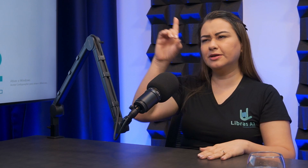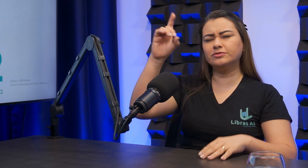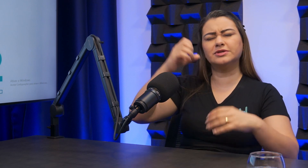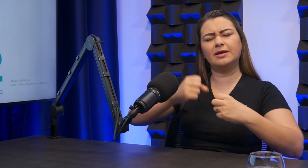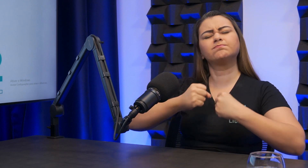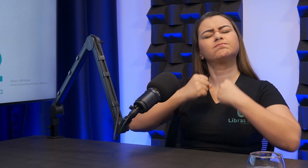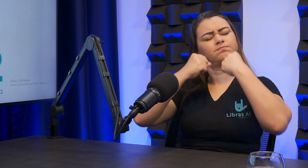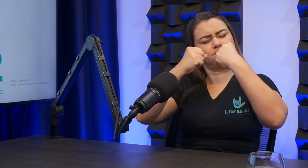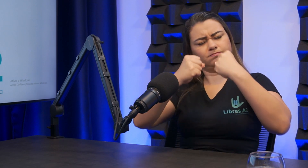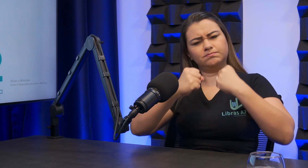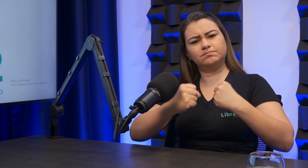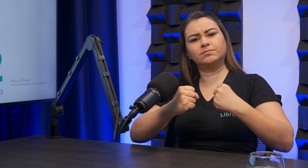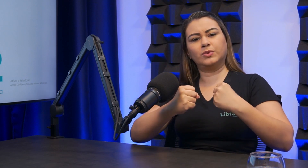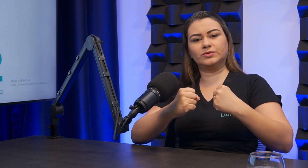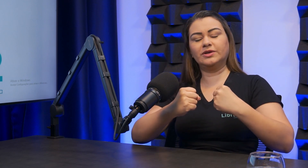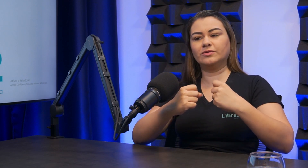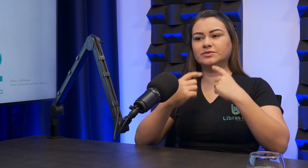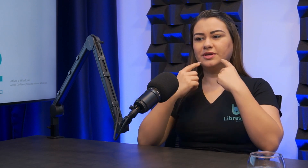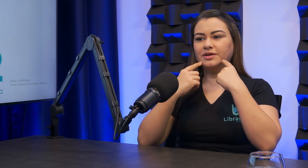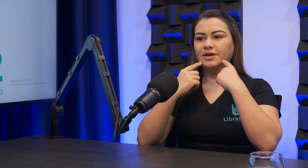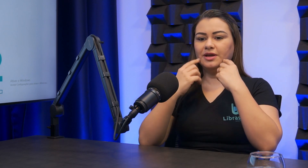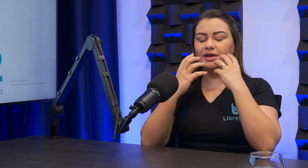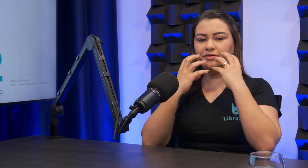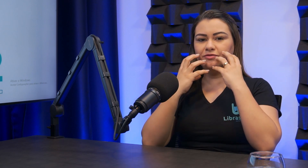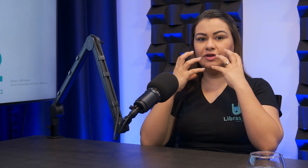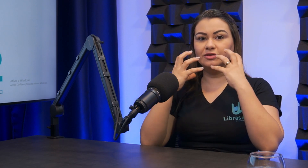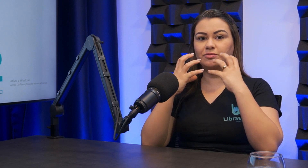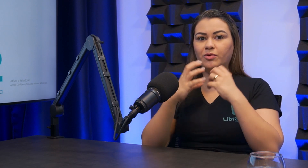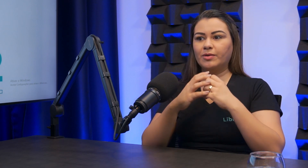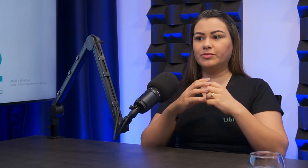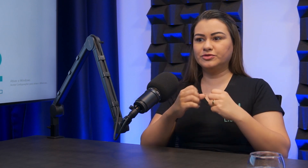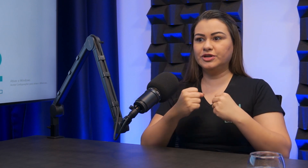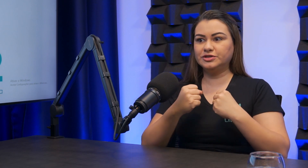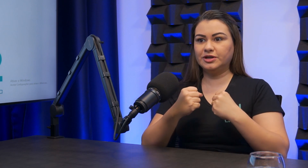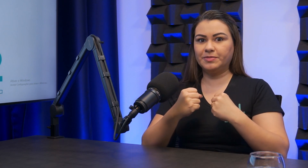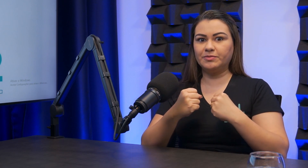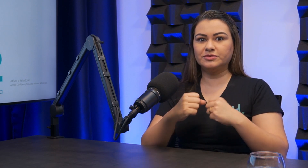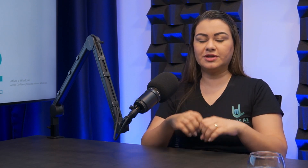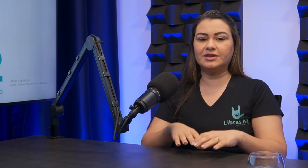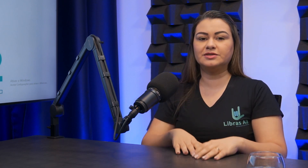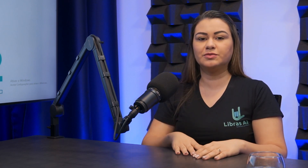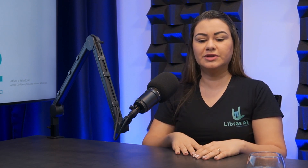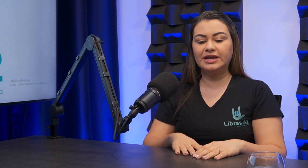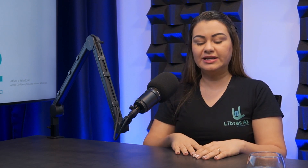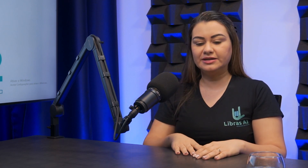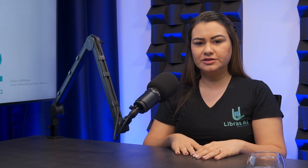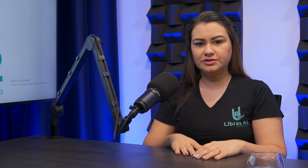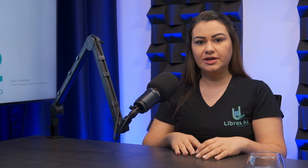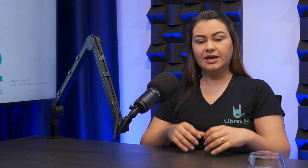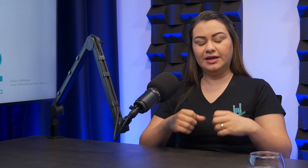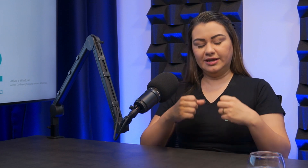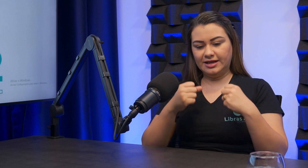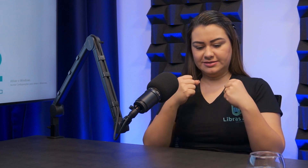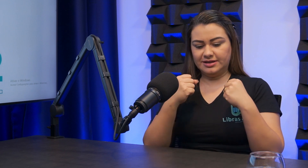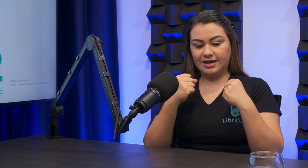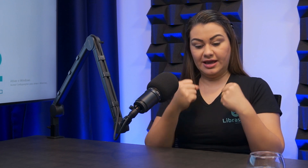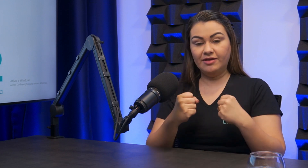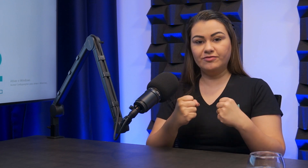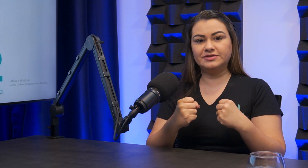é poderoso. Aqui, inflando um pouco a bochecha, né? Para mostrar que esse poder é grande. E essa ênfase, né?